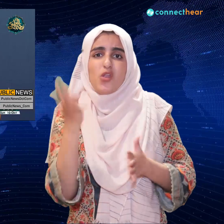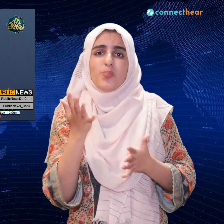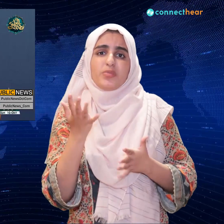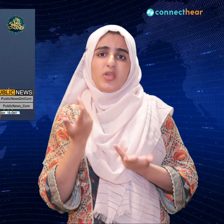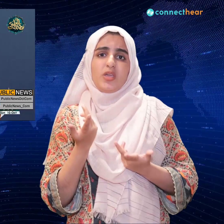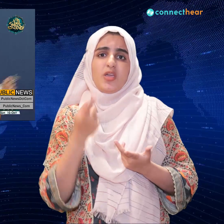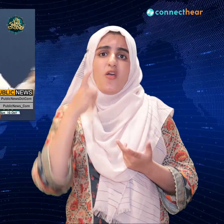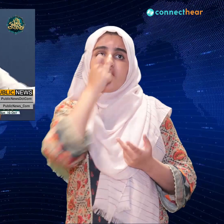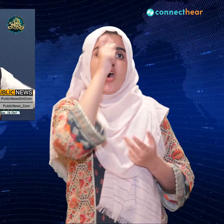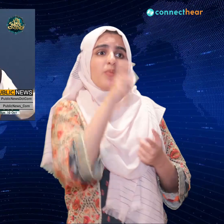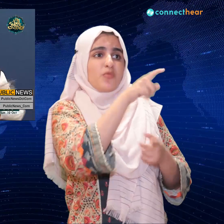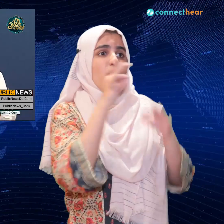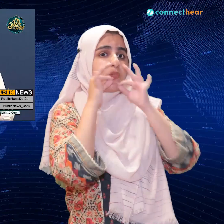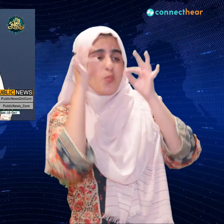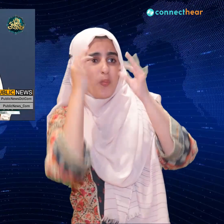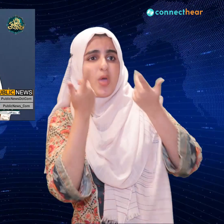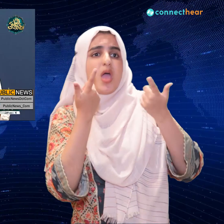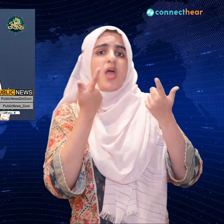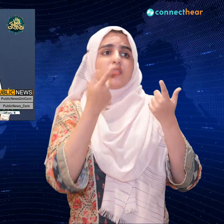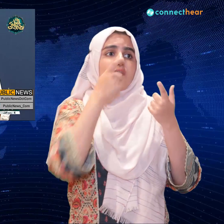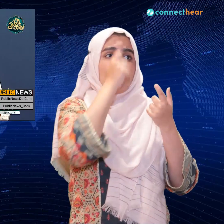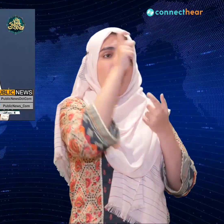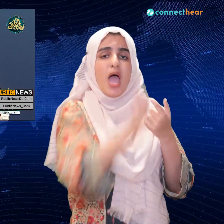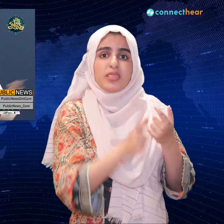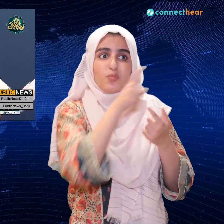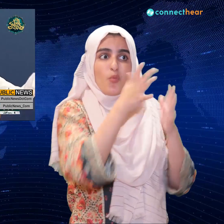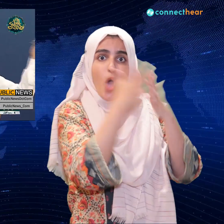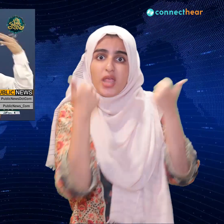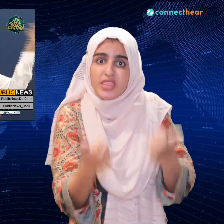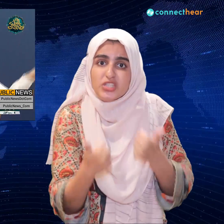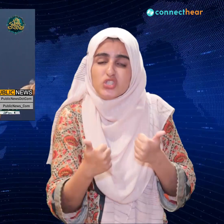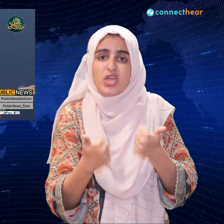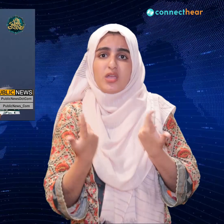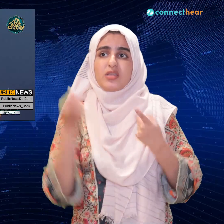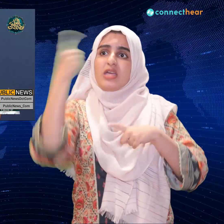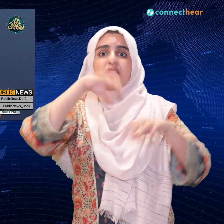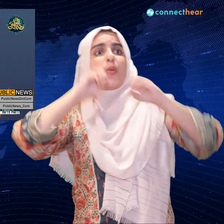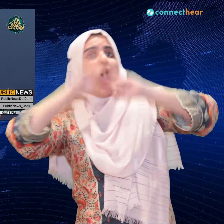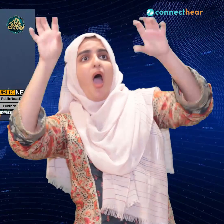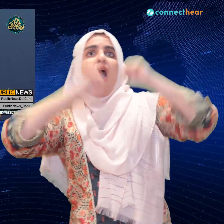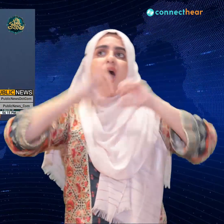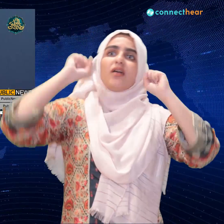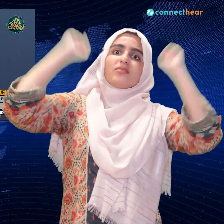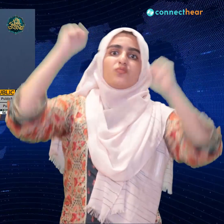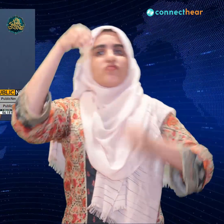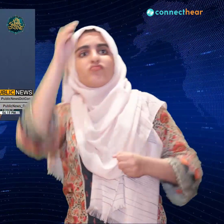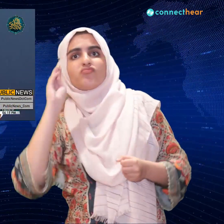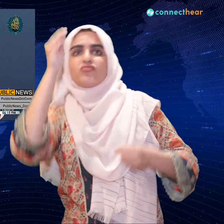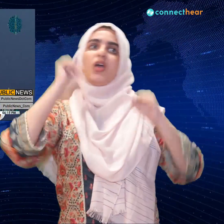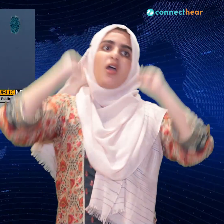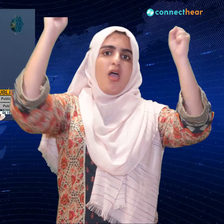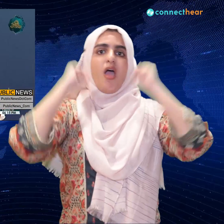کیا صفتیں تھیں, وہ کیوں اتنا بڑا عظیم انسان تھا. تو سارے آ کے شور کر کے چلے جاتے ہیں, کسی کو یہ نہیں پتا ہوتا